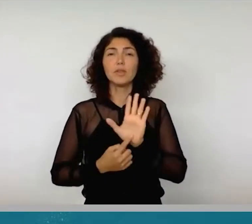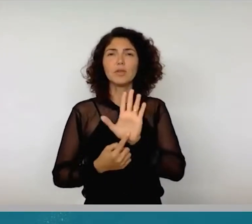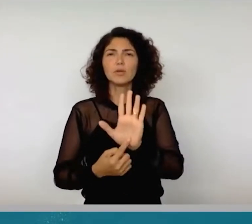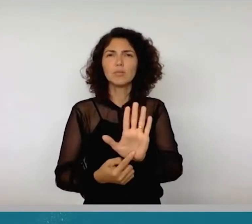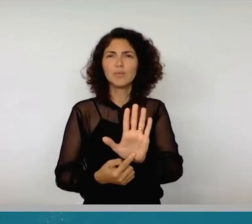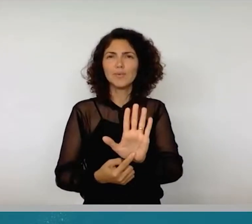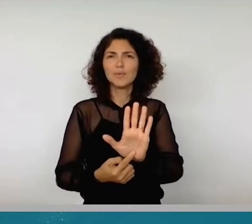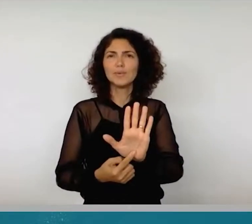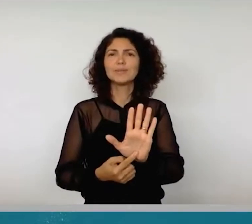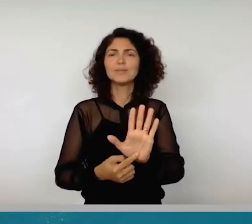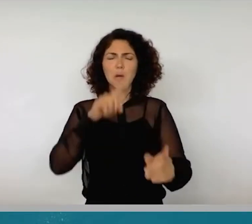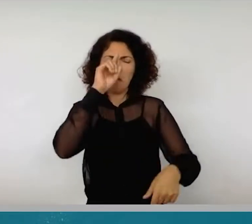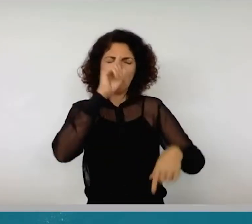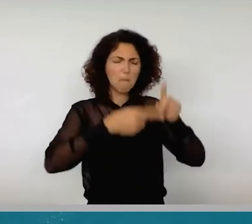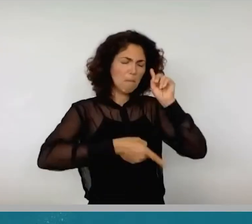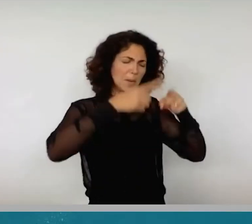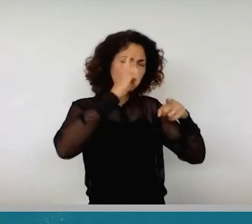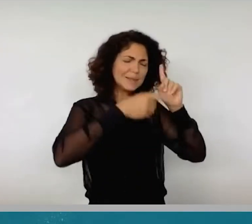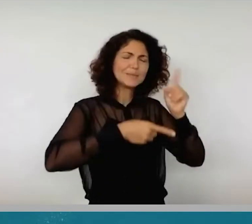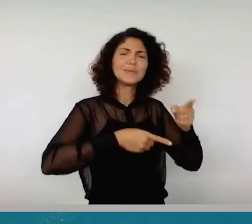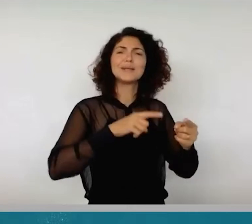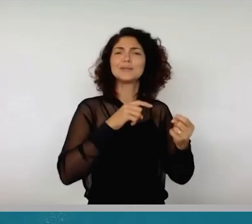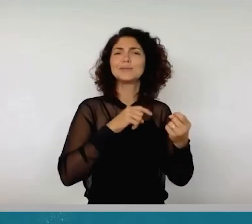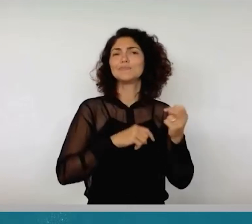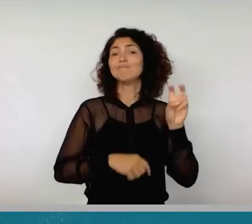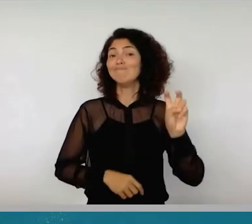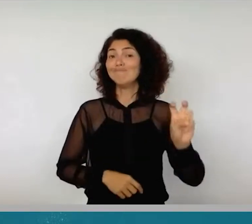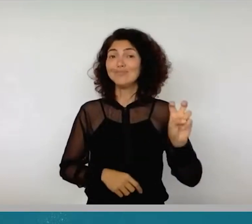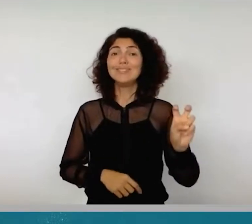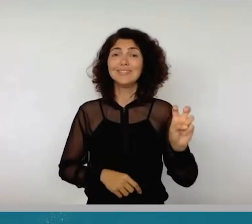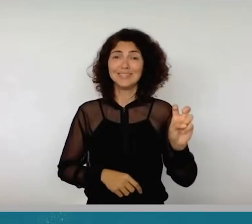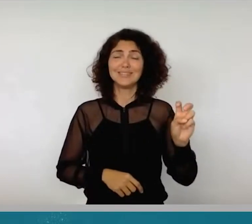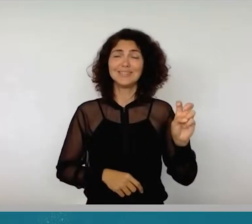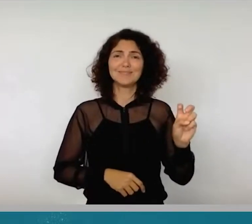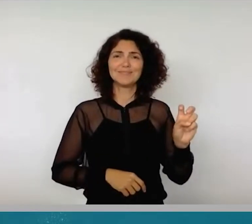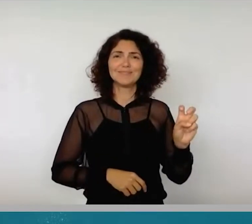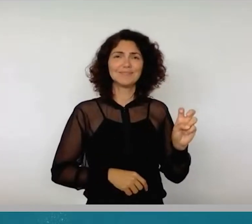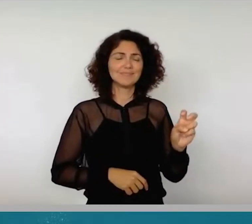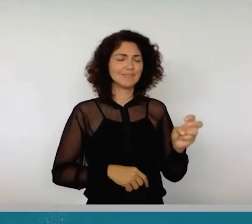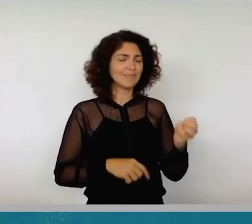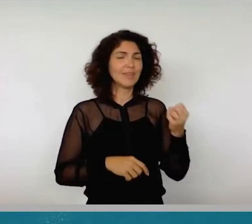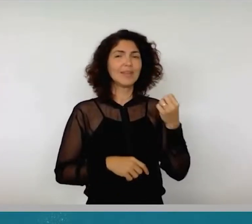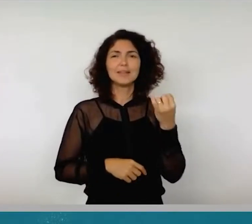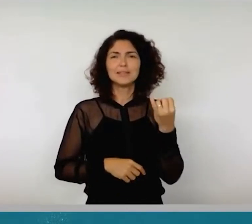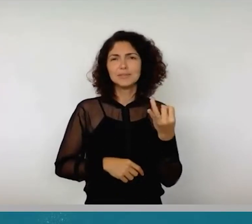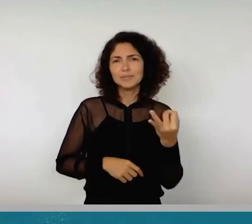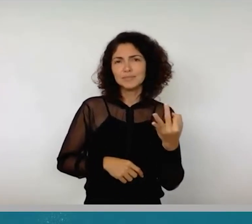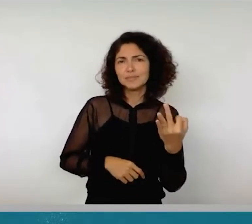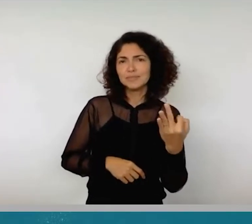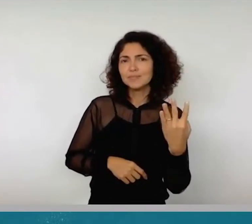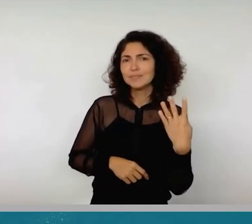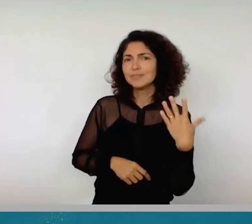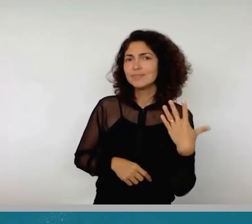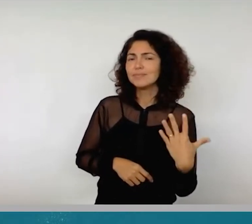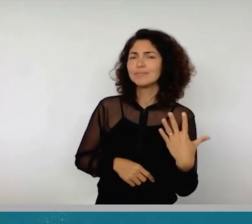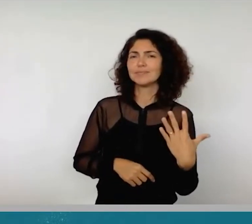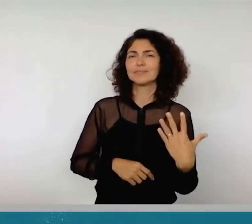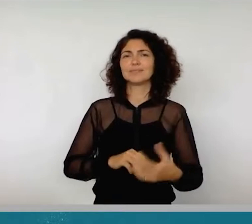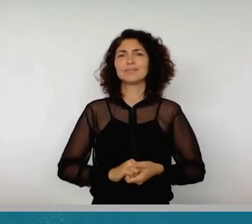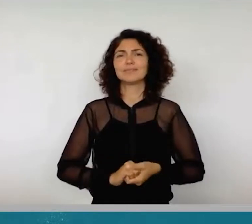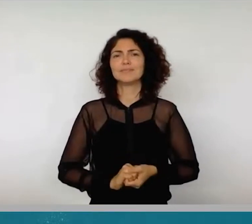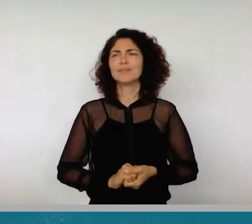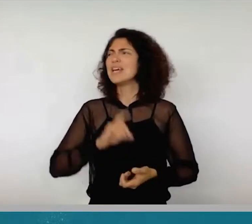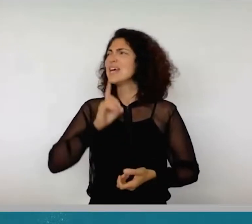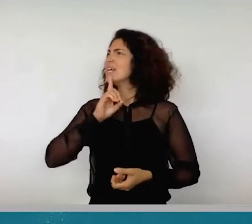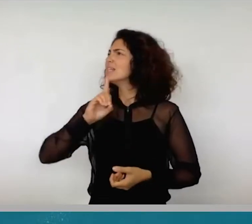mandamentos que se referem a Deus. Por que Deus incluiu: